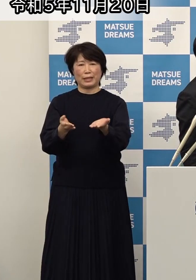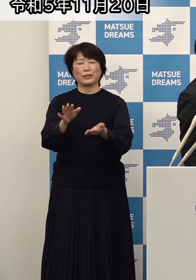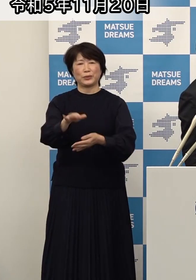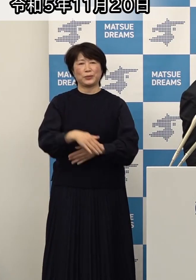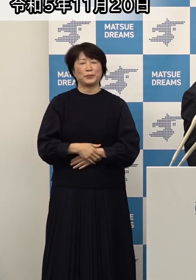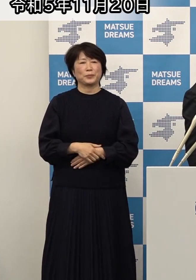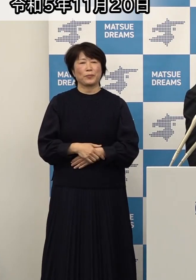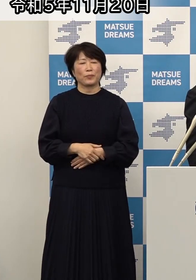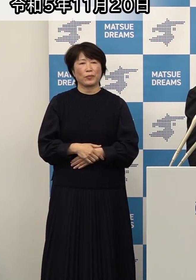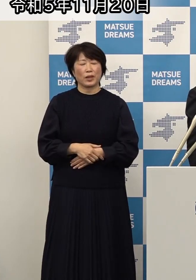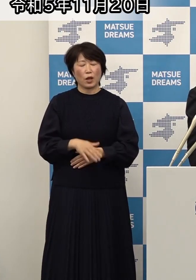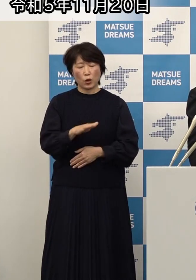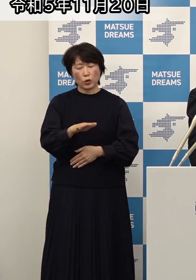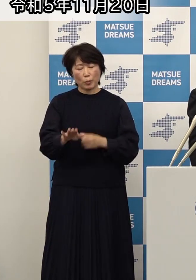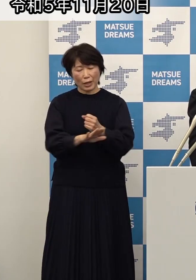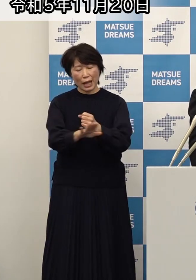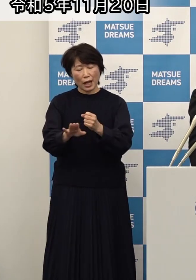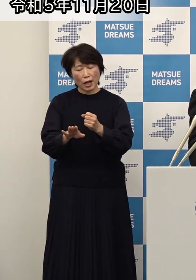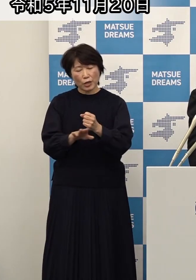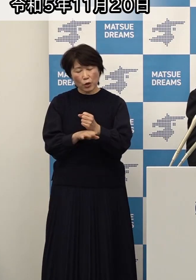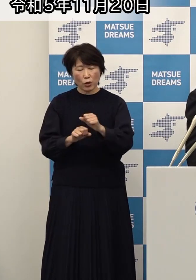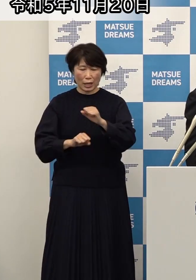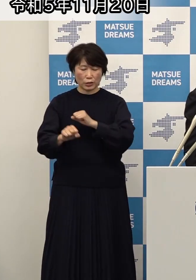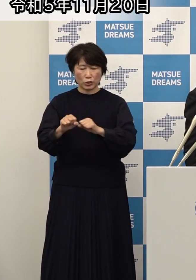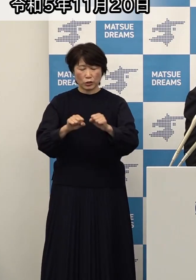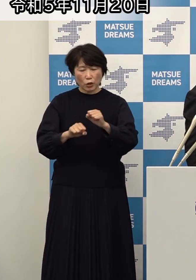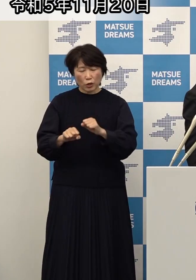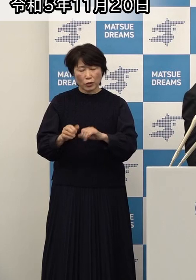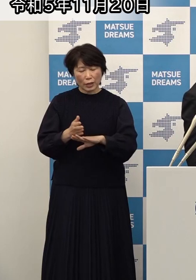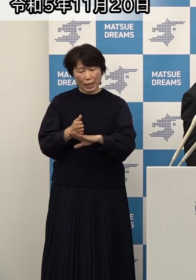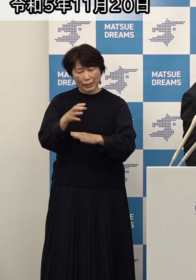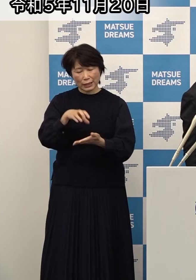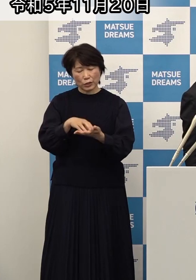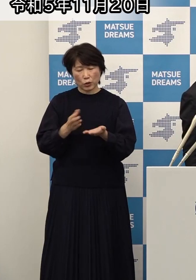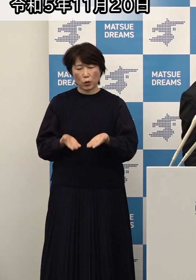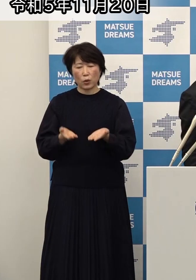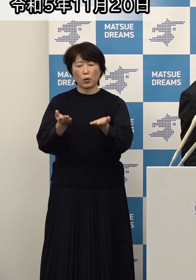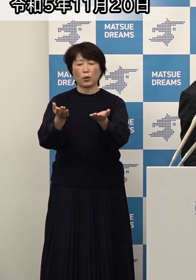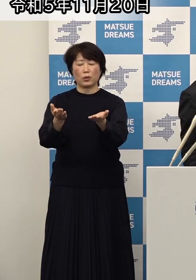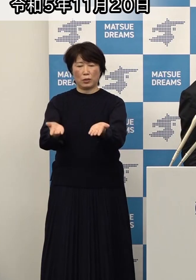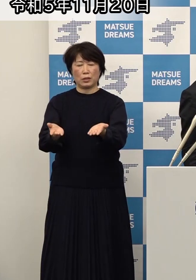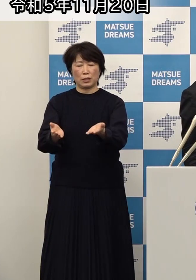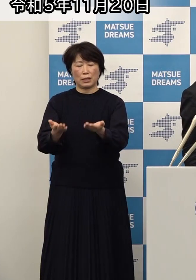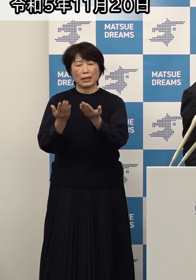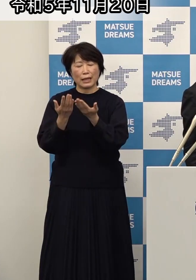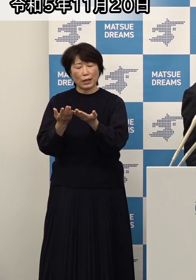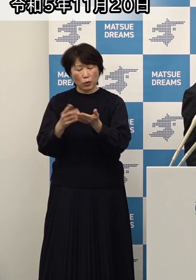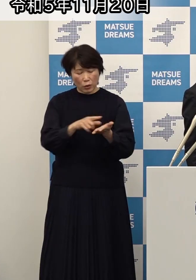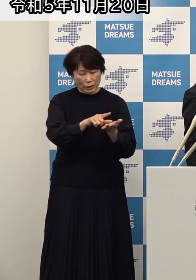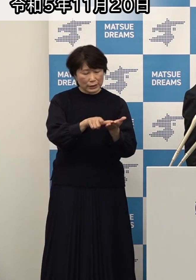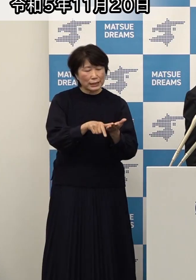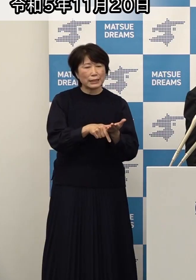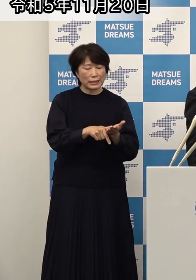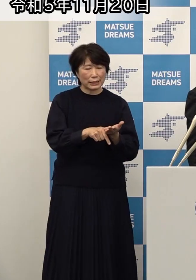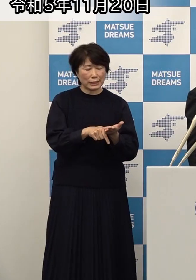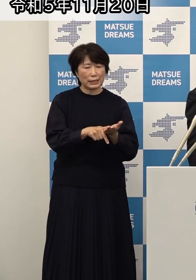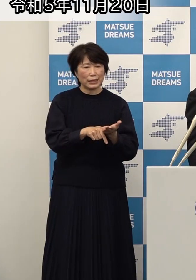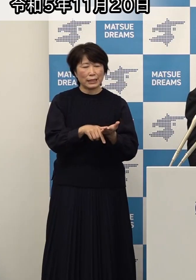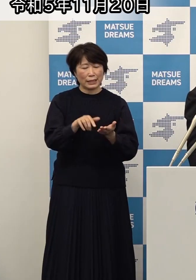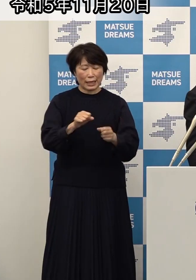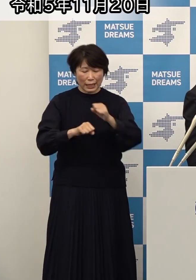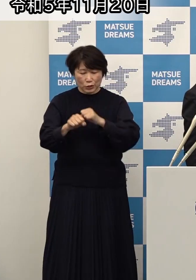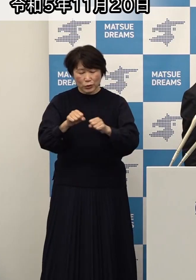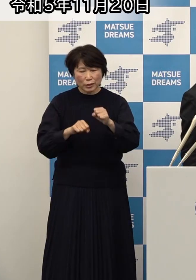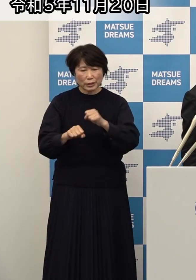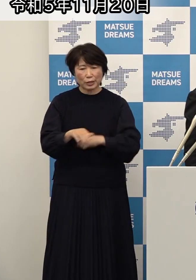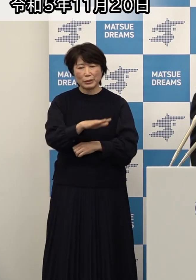加えて子ども環境活動感謝状の贈呈、学校や地域で環境活動を行っている方の表彰でございます